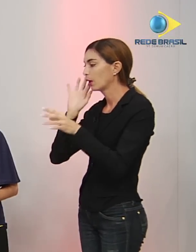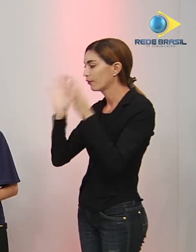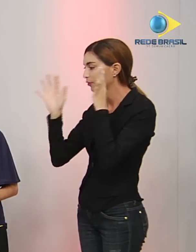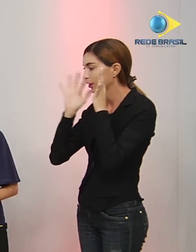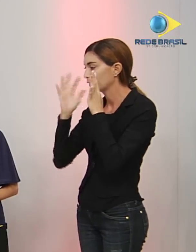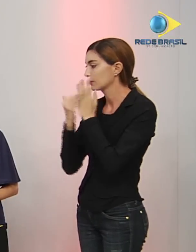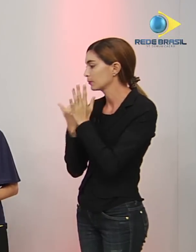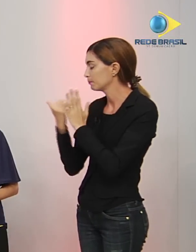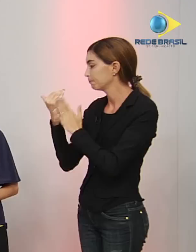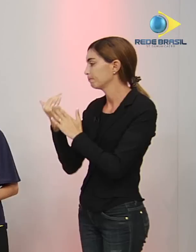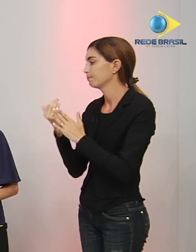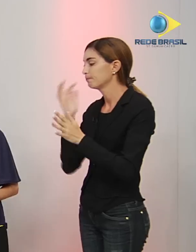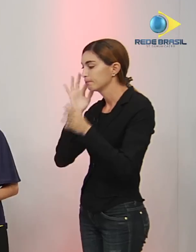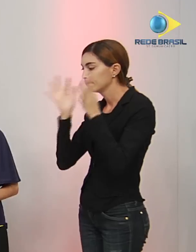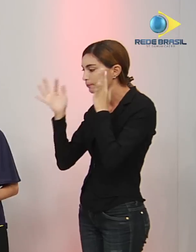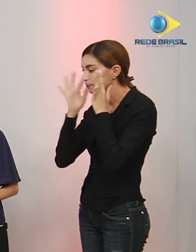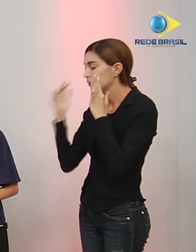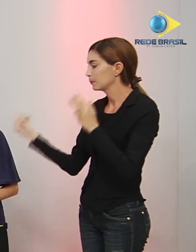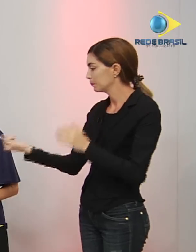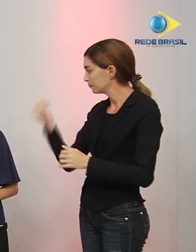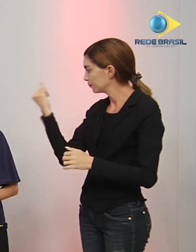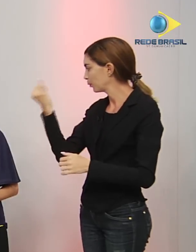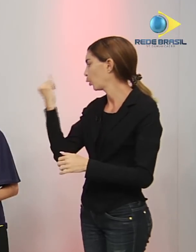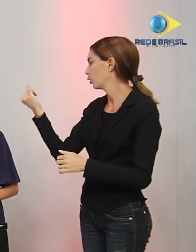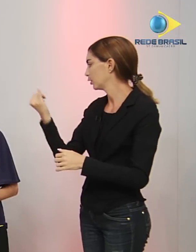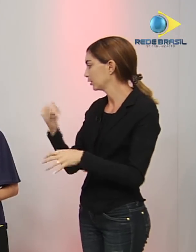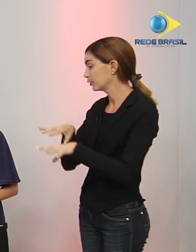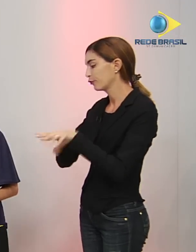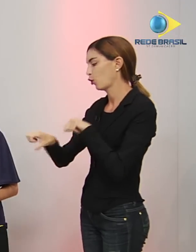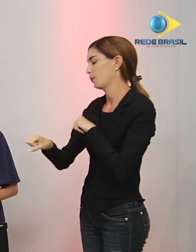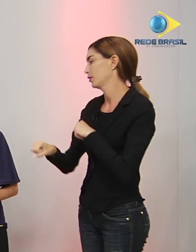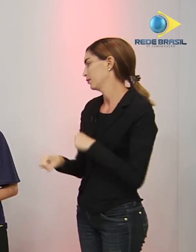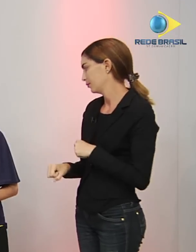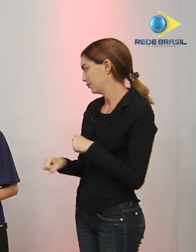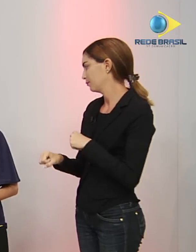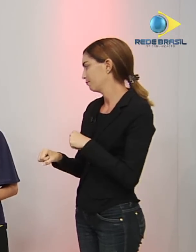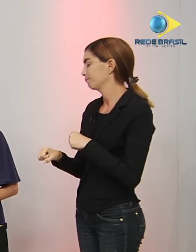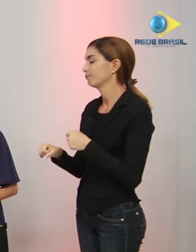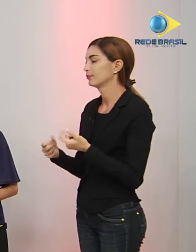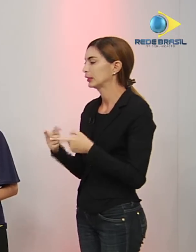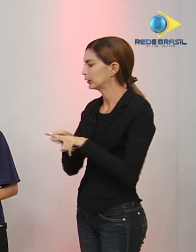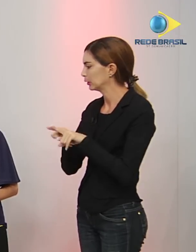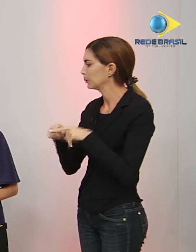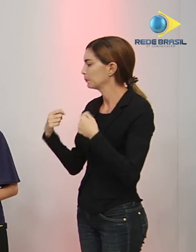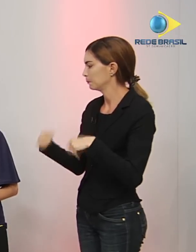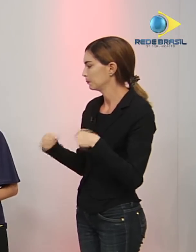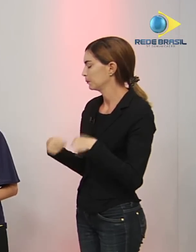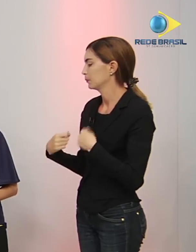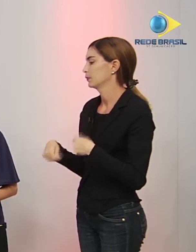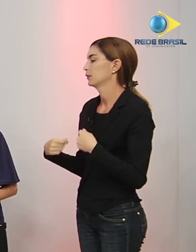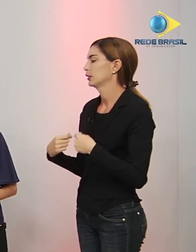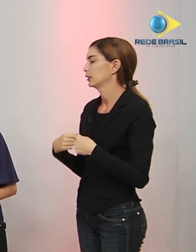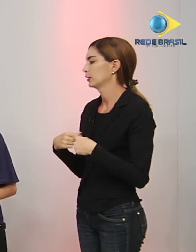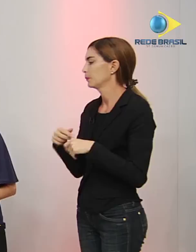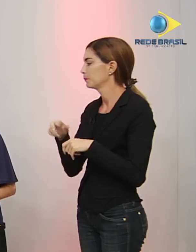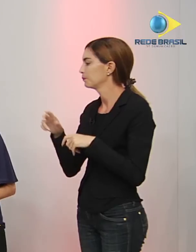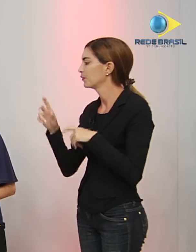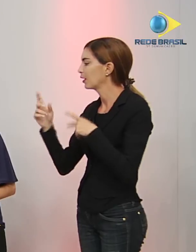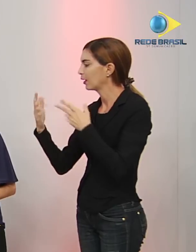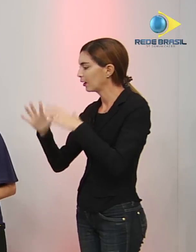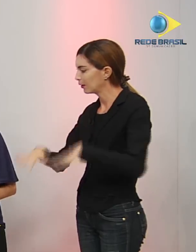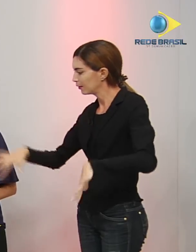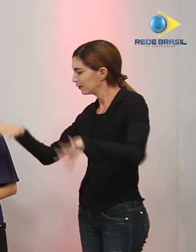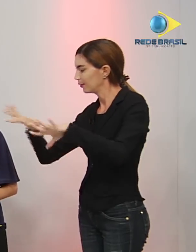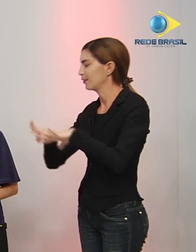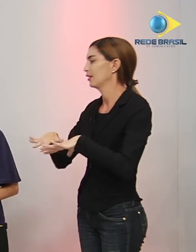abrangente sobre a importância dessa formação e também das necessidades que existem desse público de modo